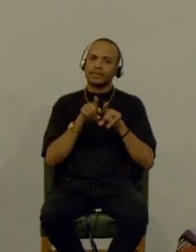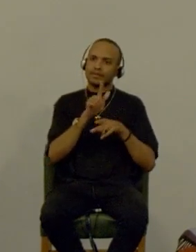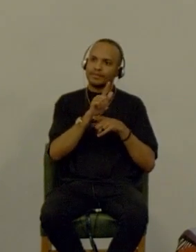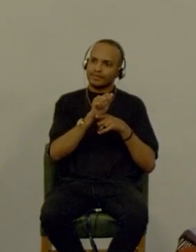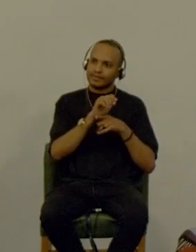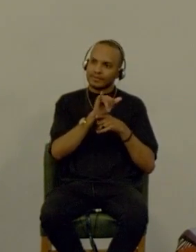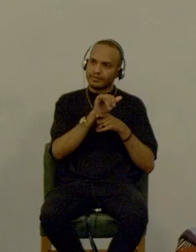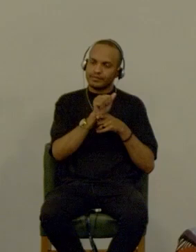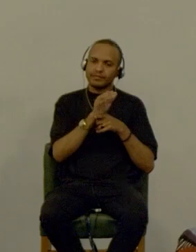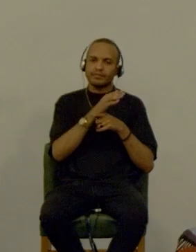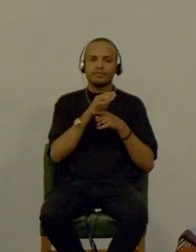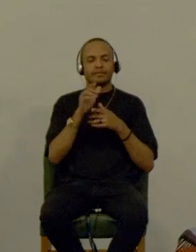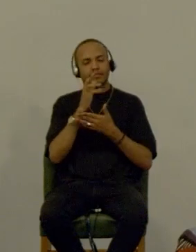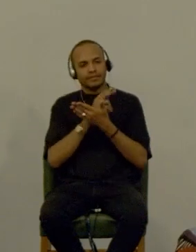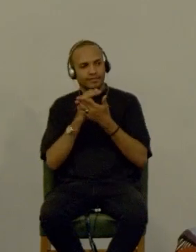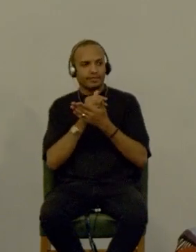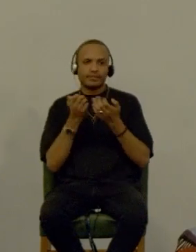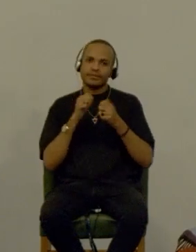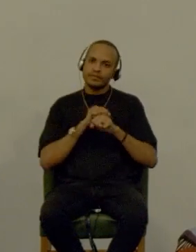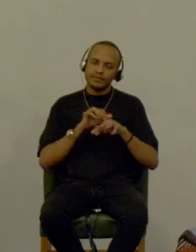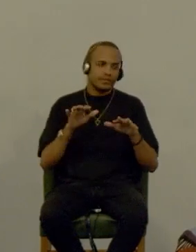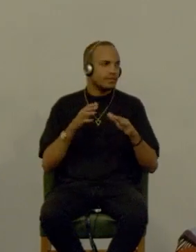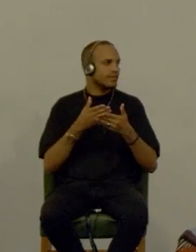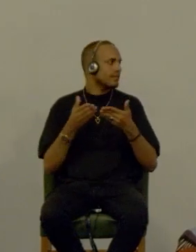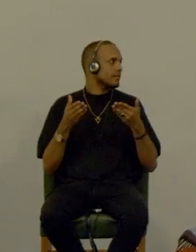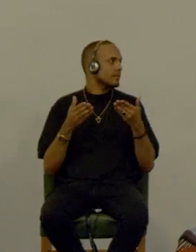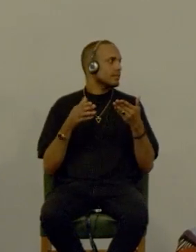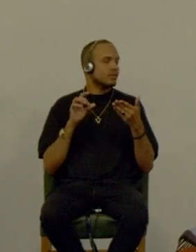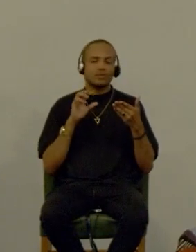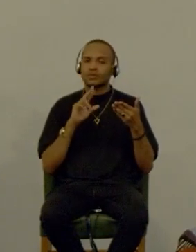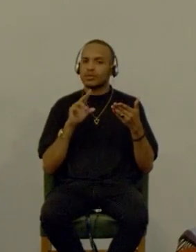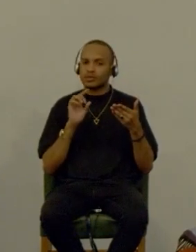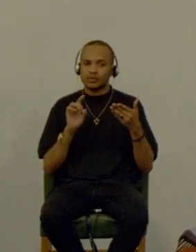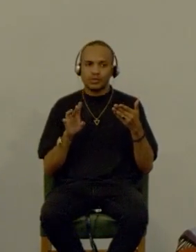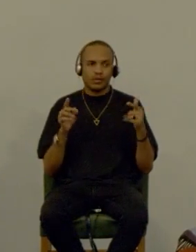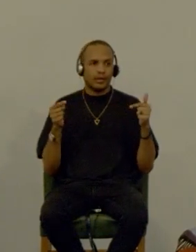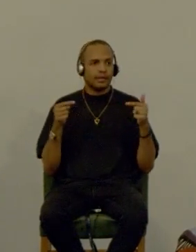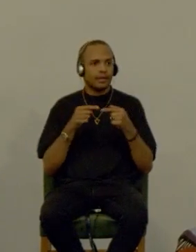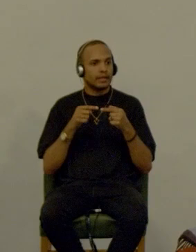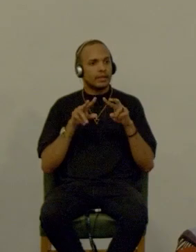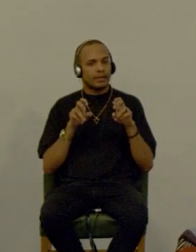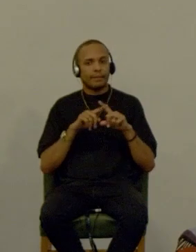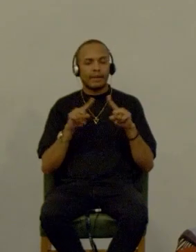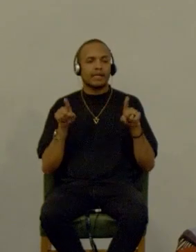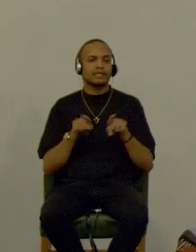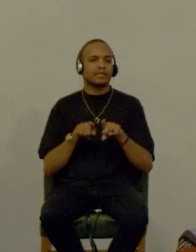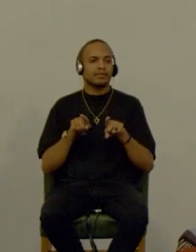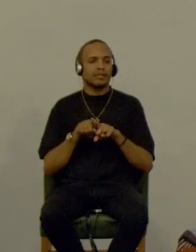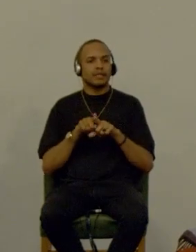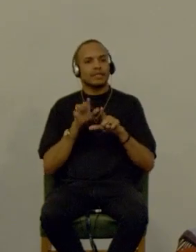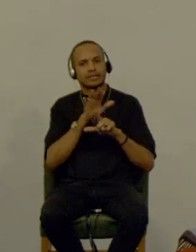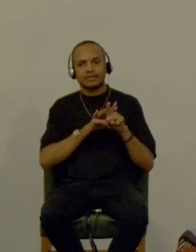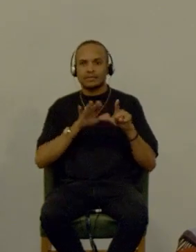soir, c'est que pour moi, non seulement les questions sont liées, mais les images sont liées. C'est-à-dire que les images de Inside sont faites